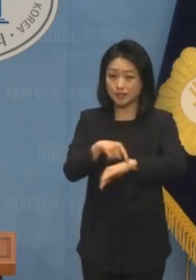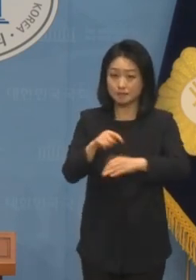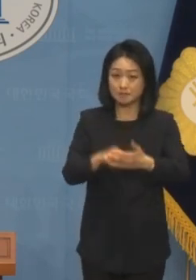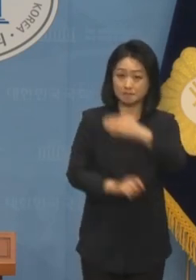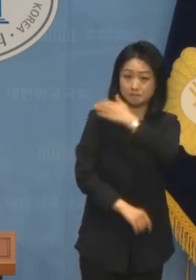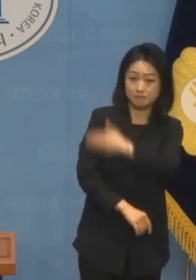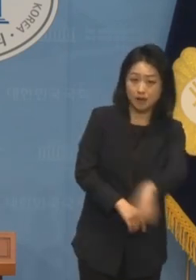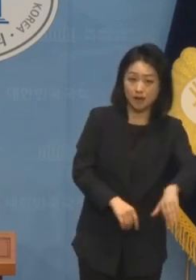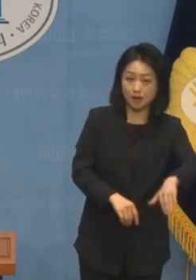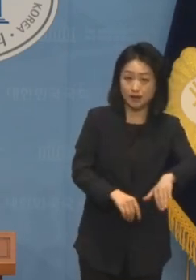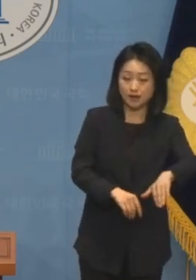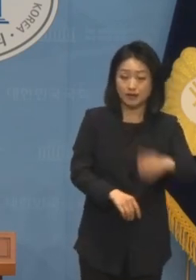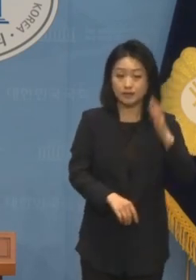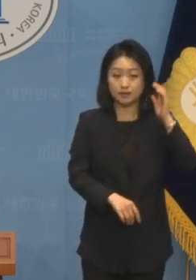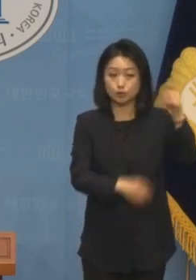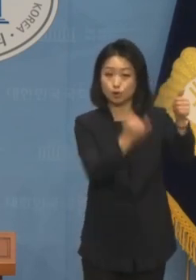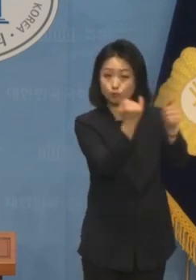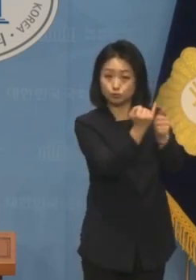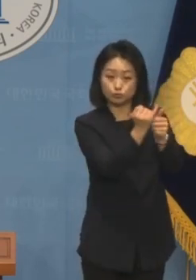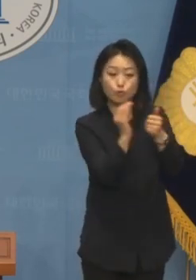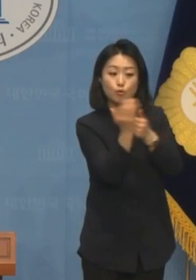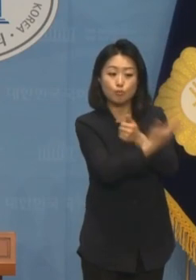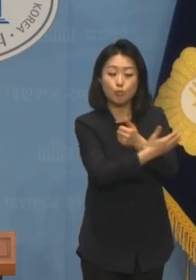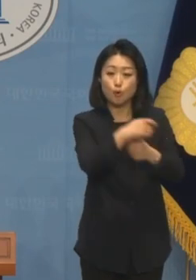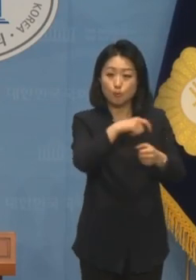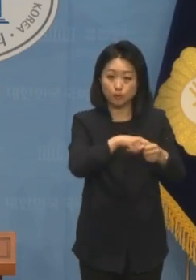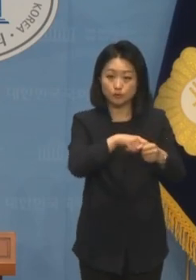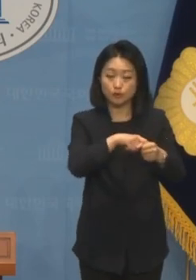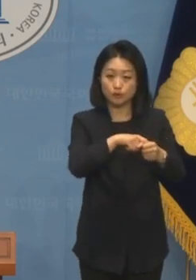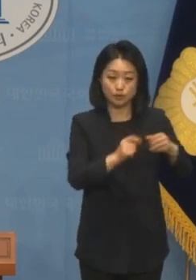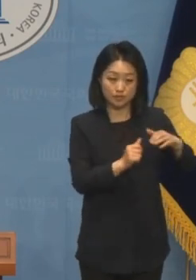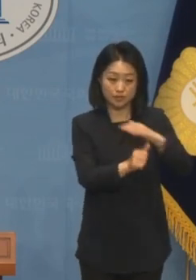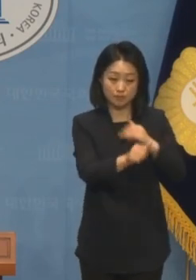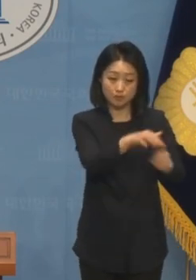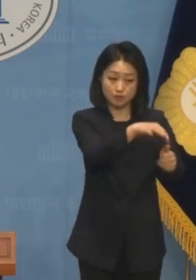거수기, 대통령 부부의 방패 노릇을 하려고 합니까?